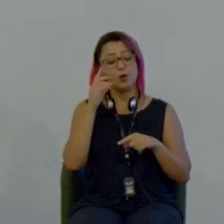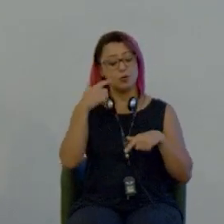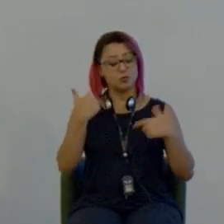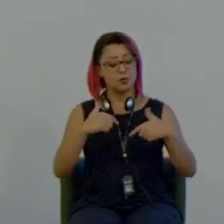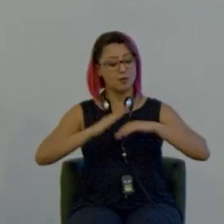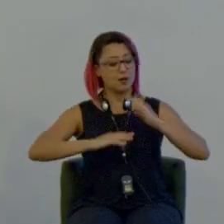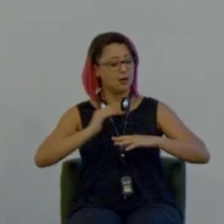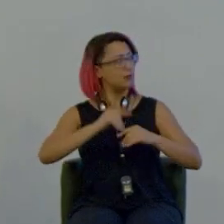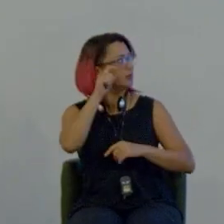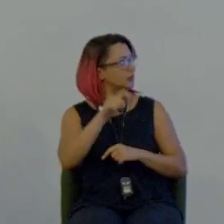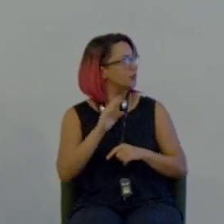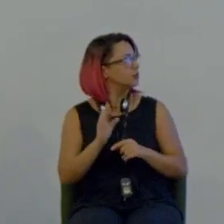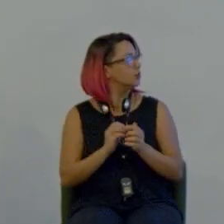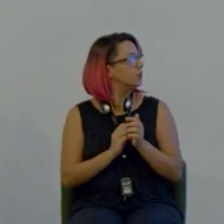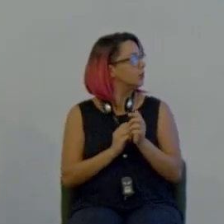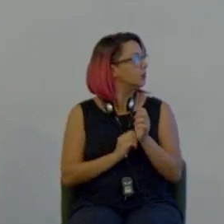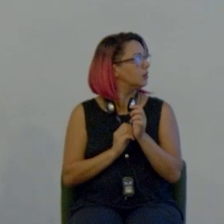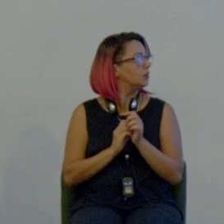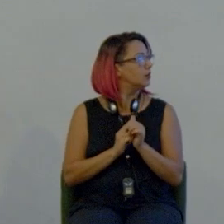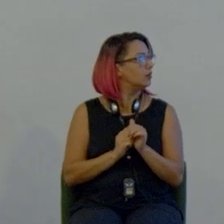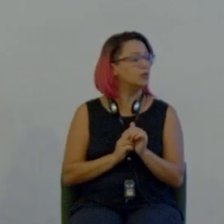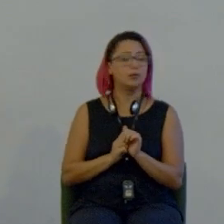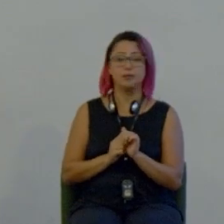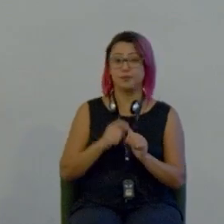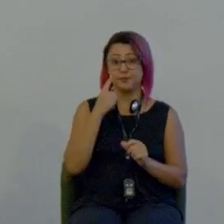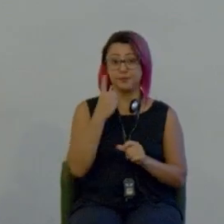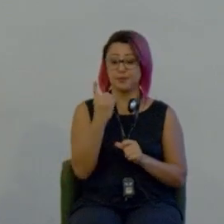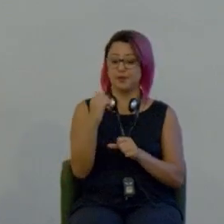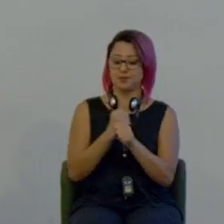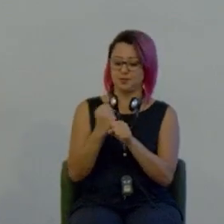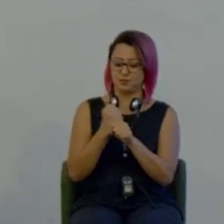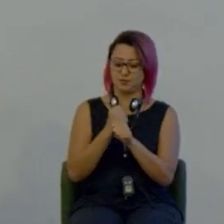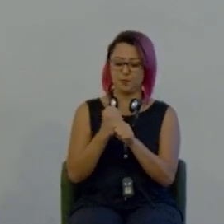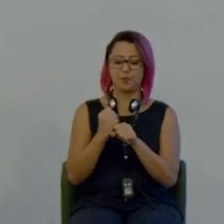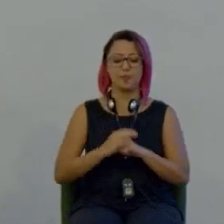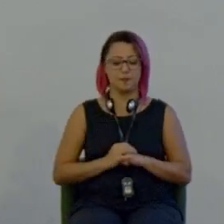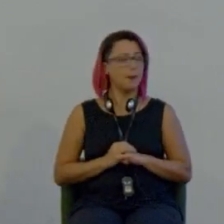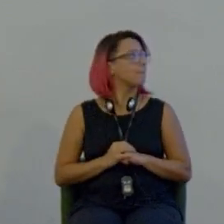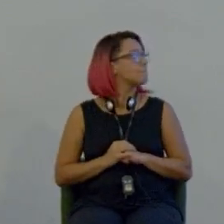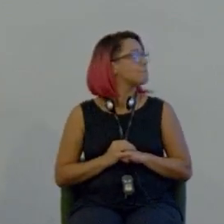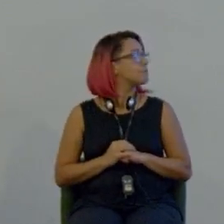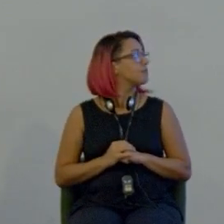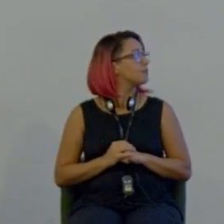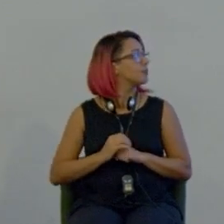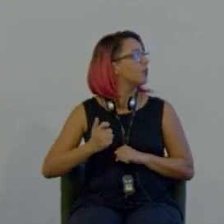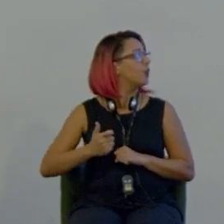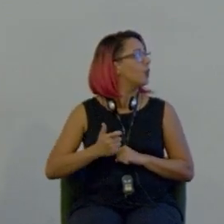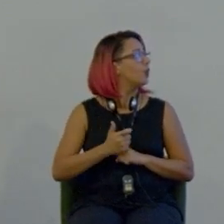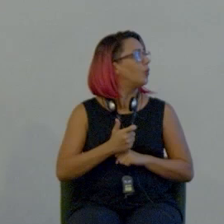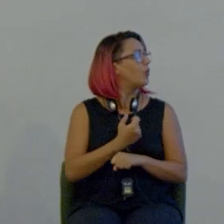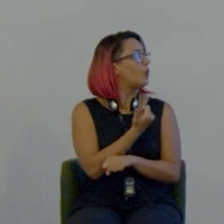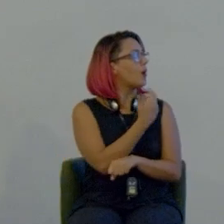eu sempre cito, já tem 10 anos. Eu vou falar rapidamente sobre ele. Foi um inventário de árvores que foi, né, quantas